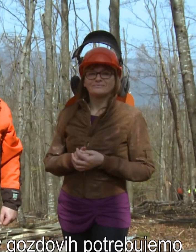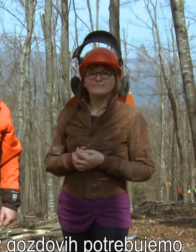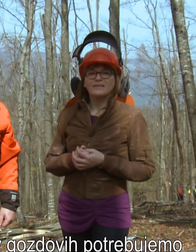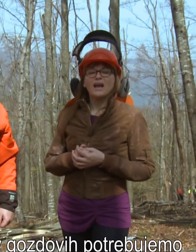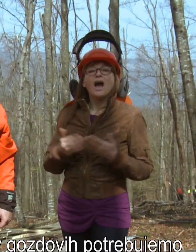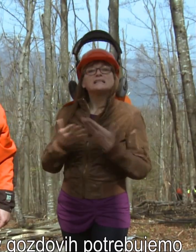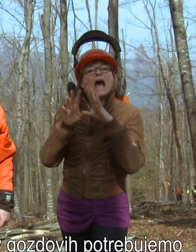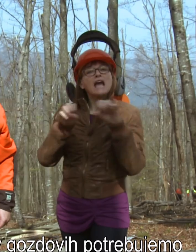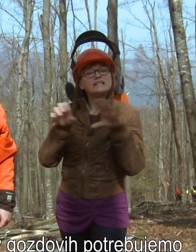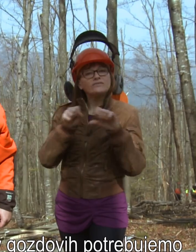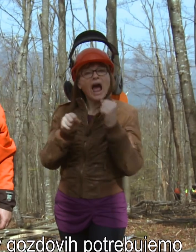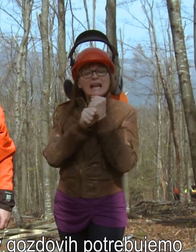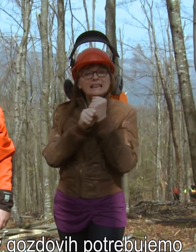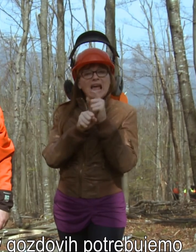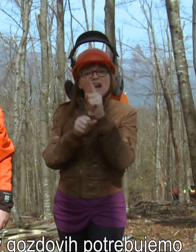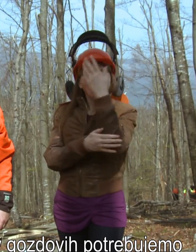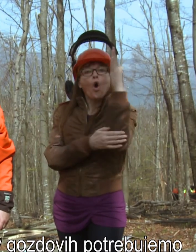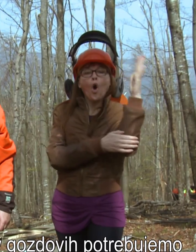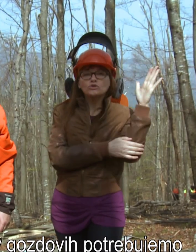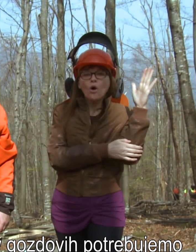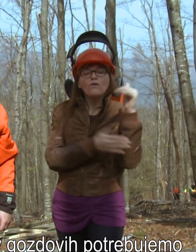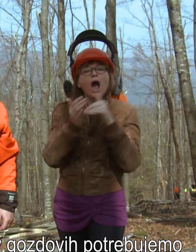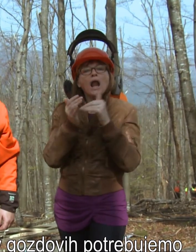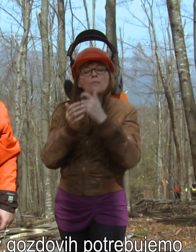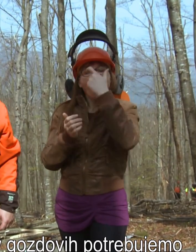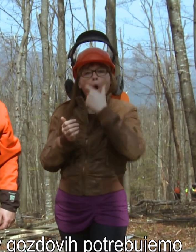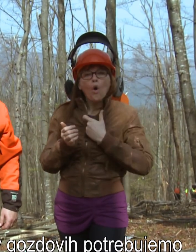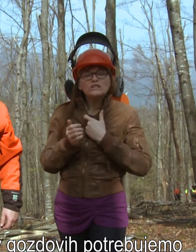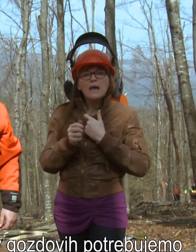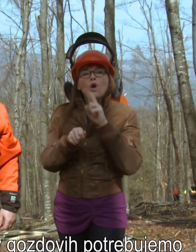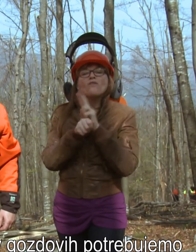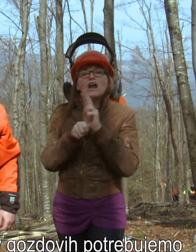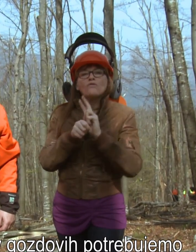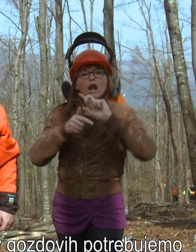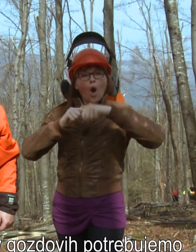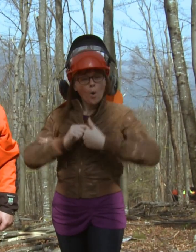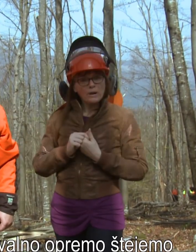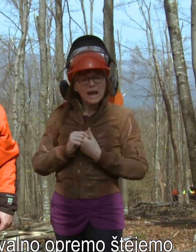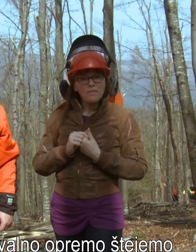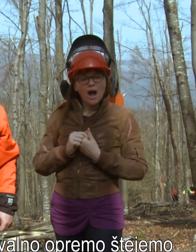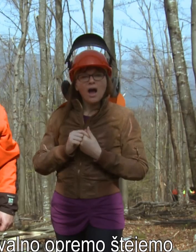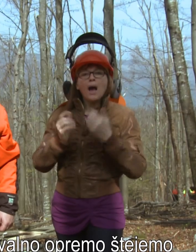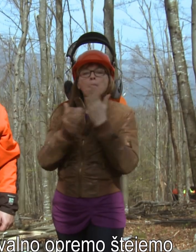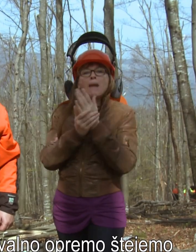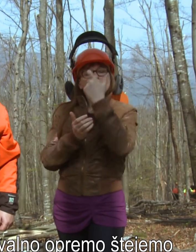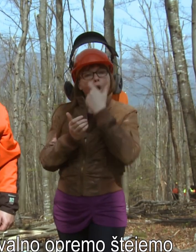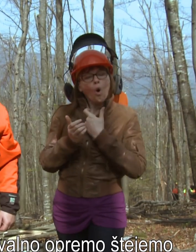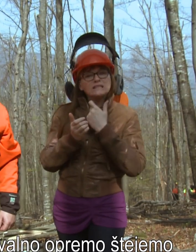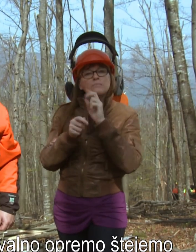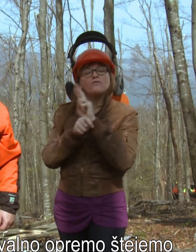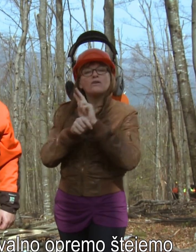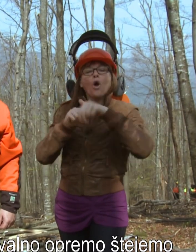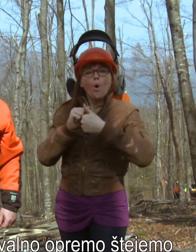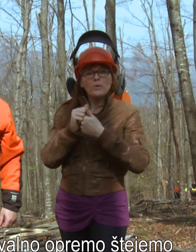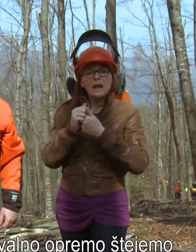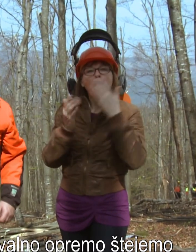Takole, za izvajanje del v gozdovih rabimo osebno varovalno opremo. Med osebno varovalno opremo štejemo